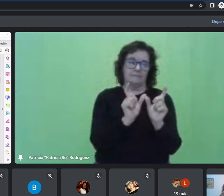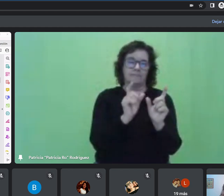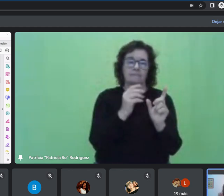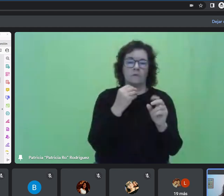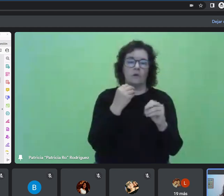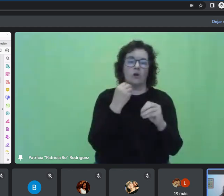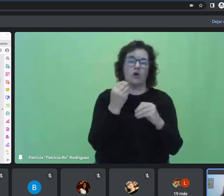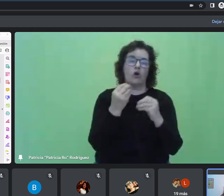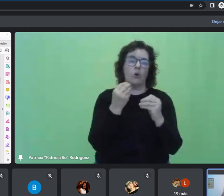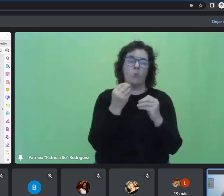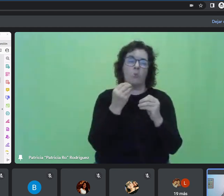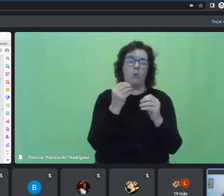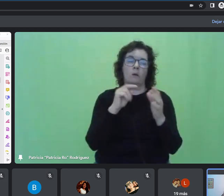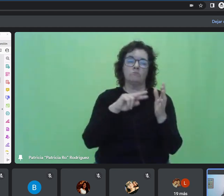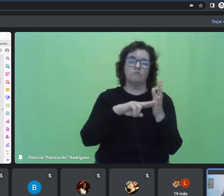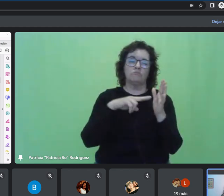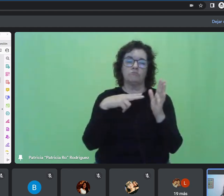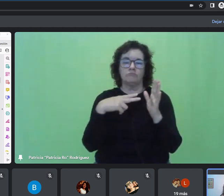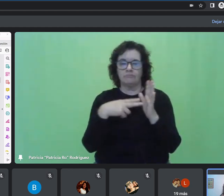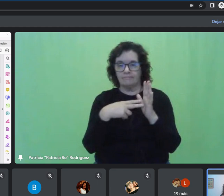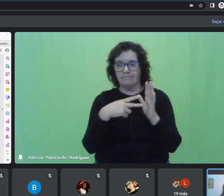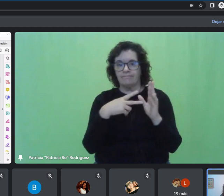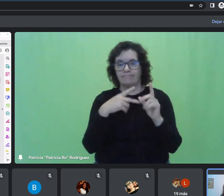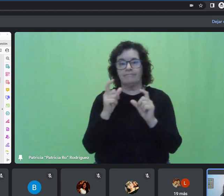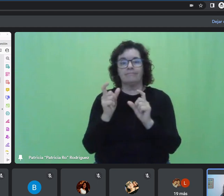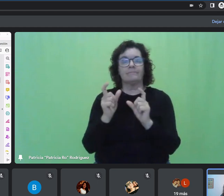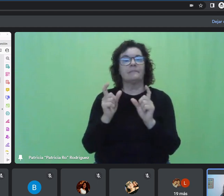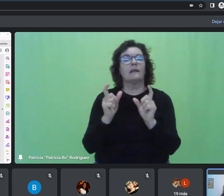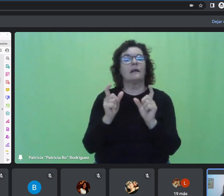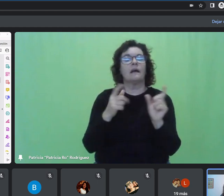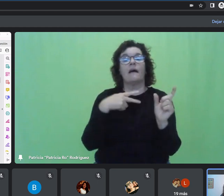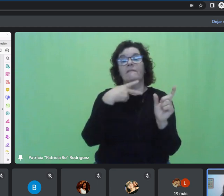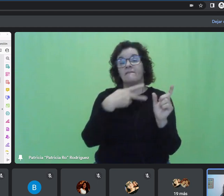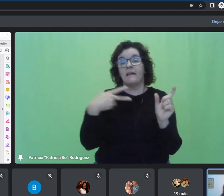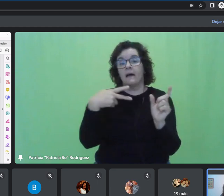El sustantivo, el verbo es support, ¿sí?